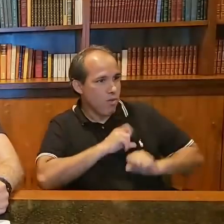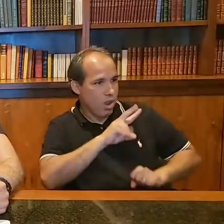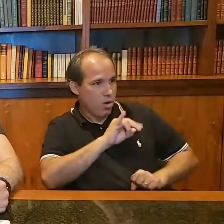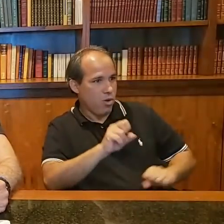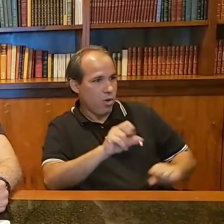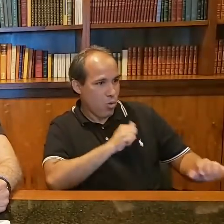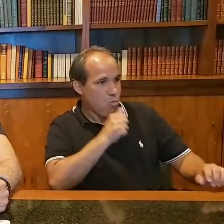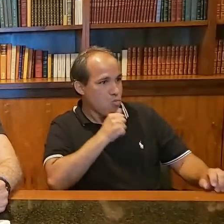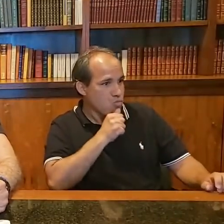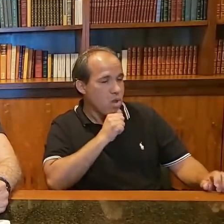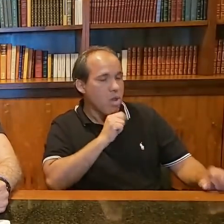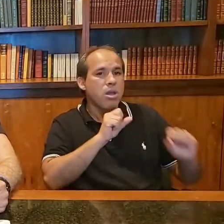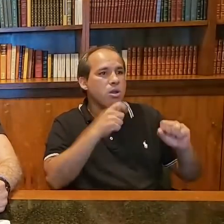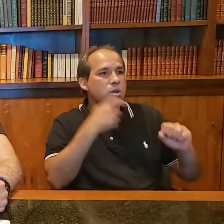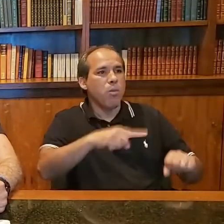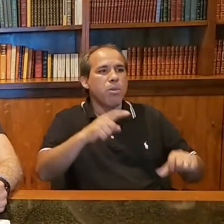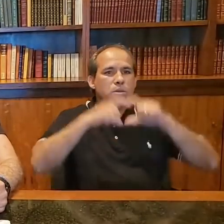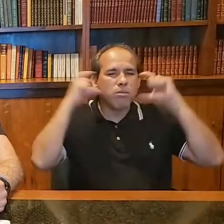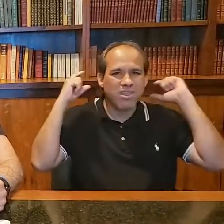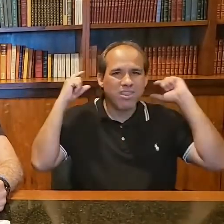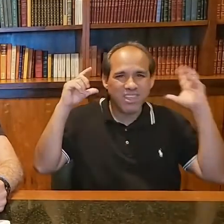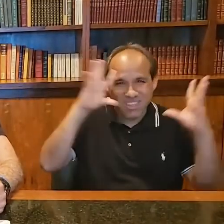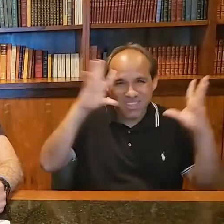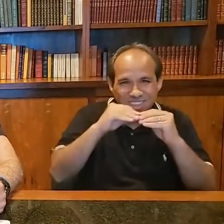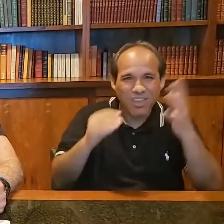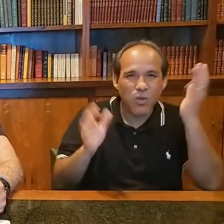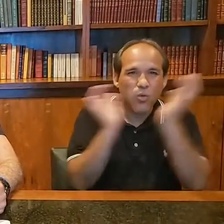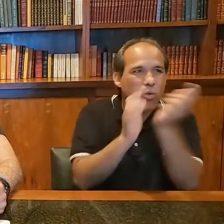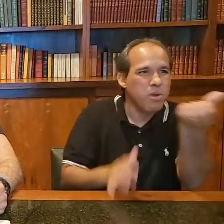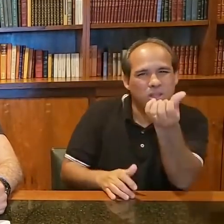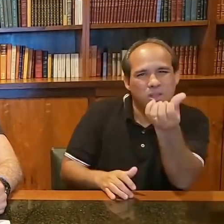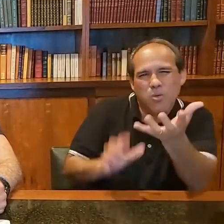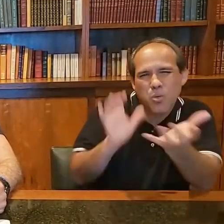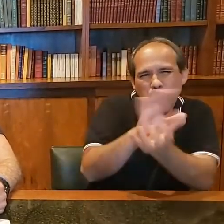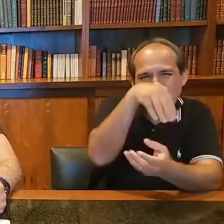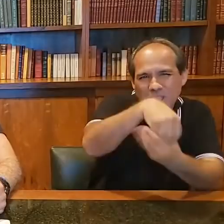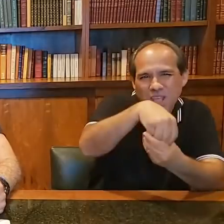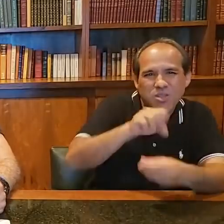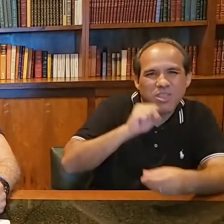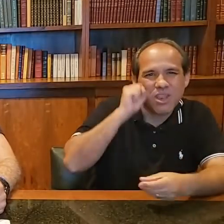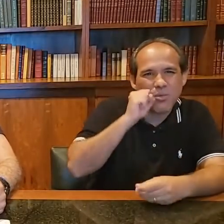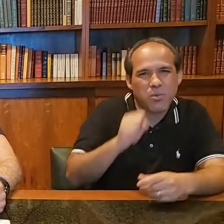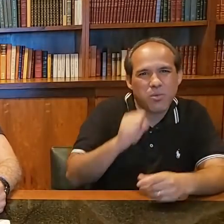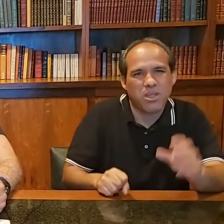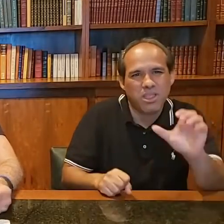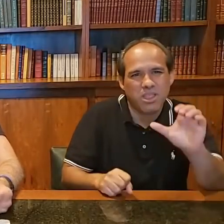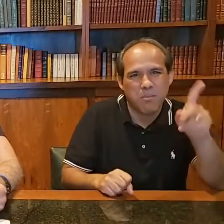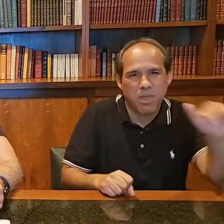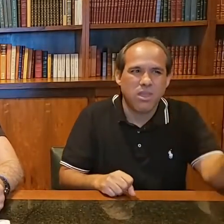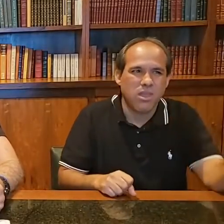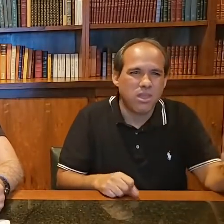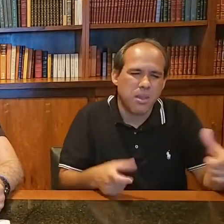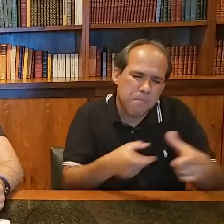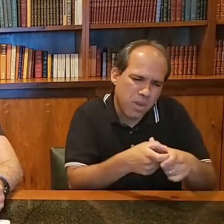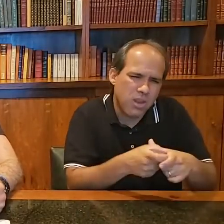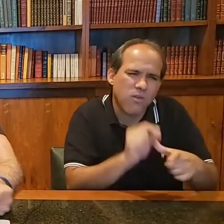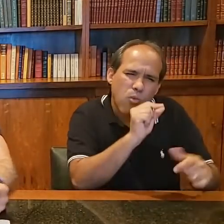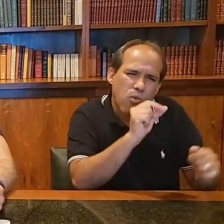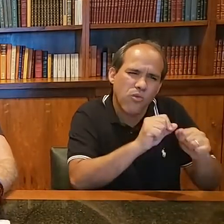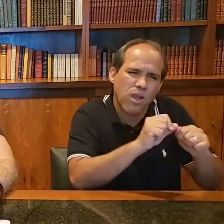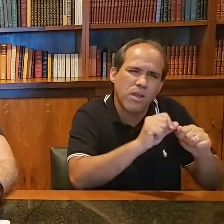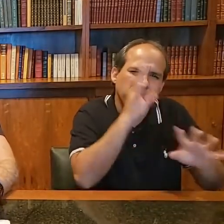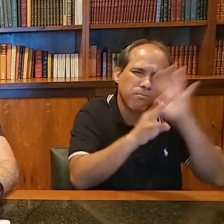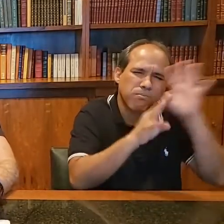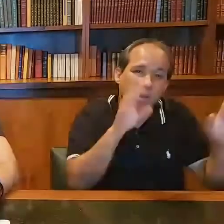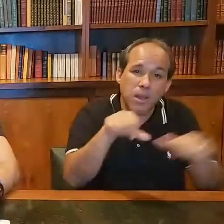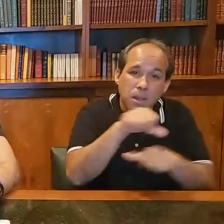Entendeu, pessoal, os meia dúzia da CPI? É a maioria, né? A minoria lá está fazendo um bom trabalho. Estão